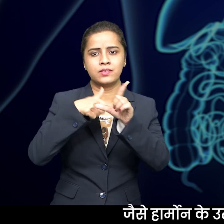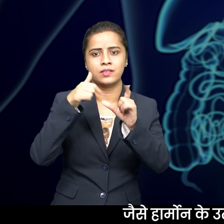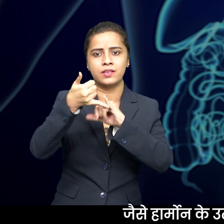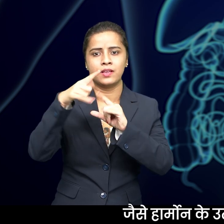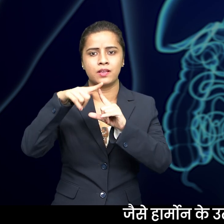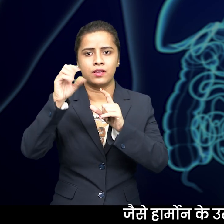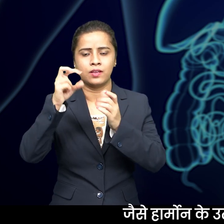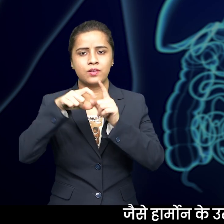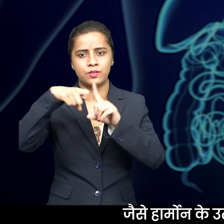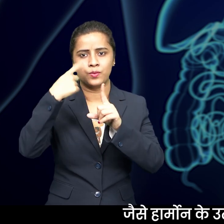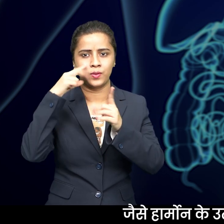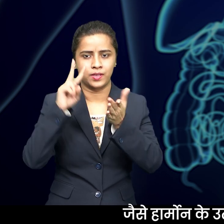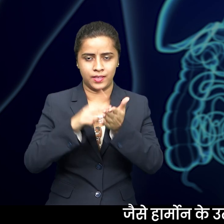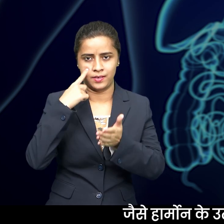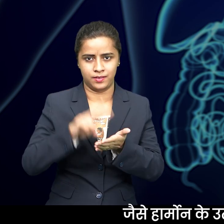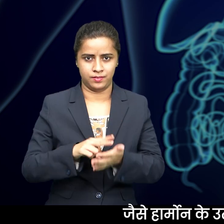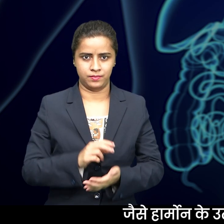है।